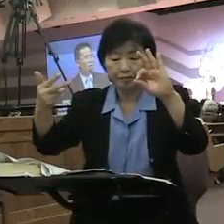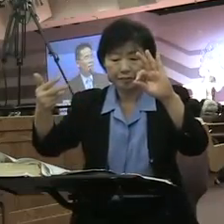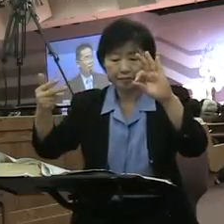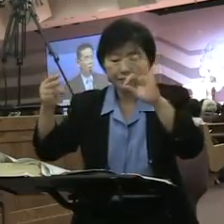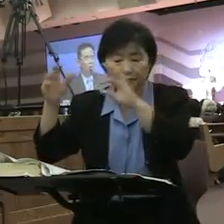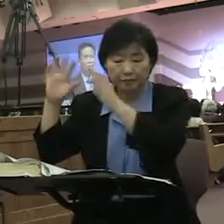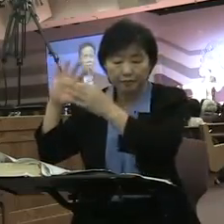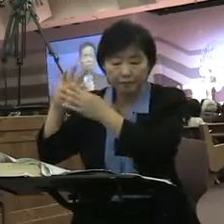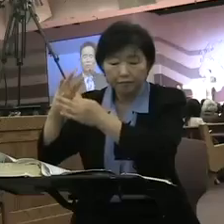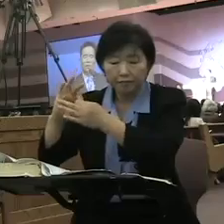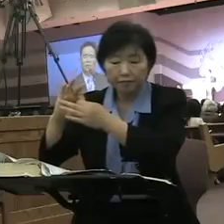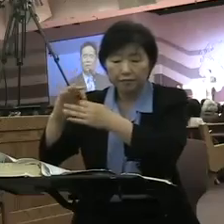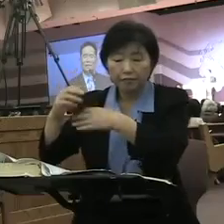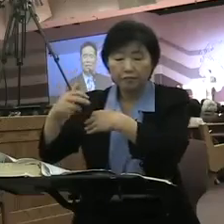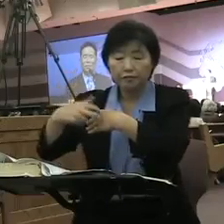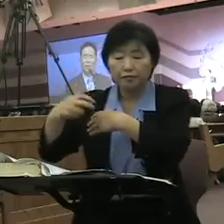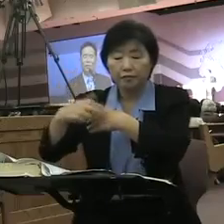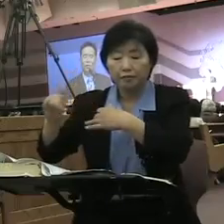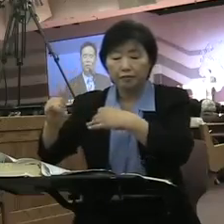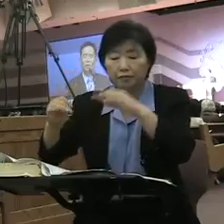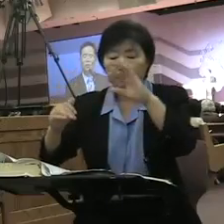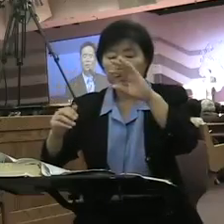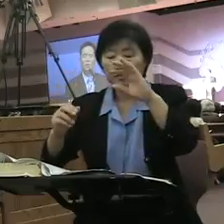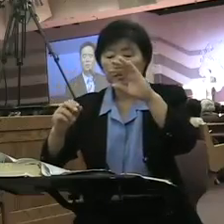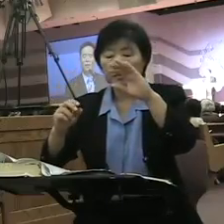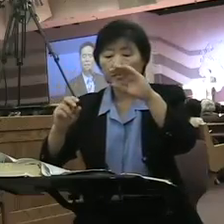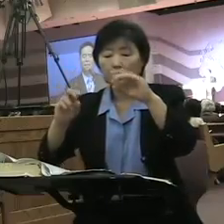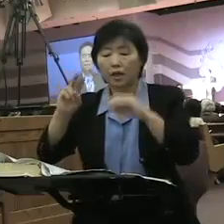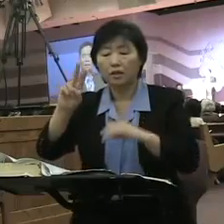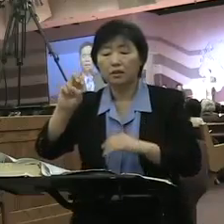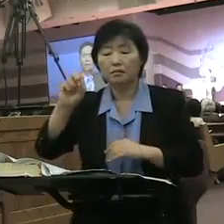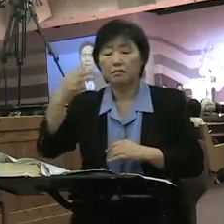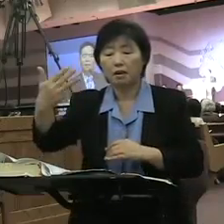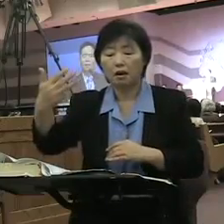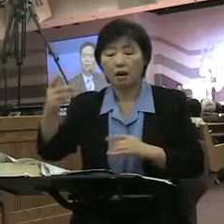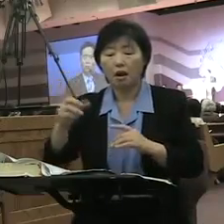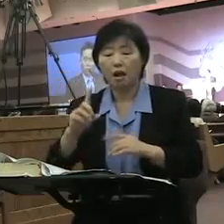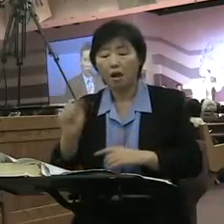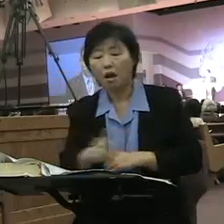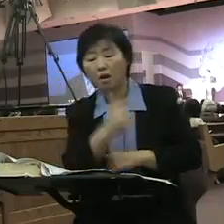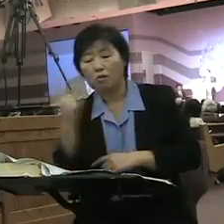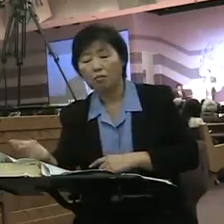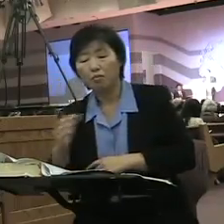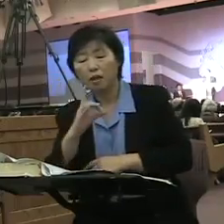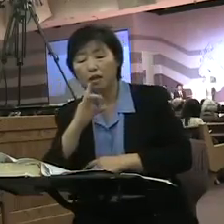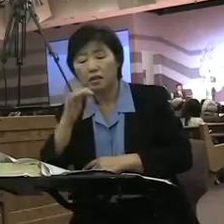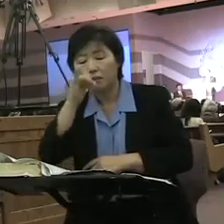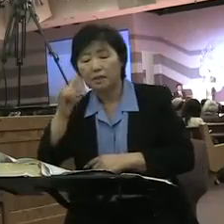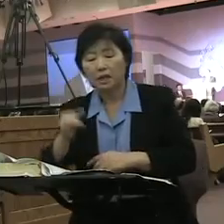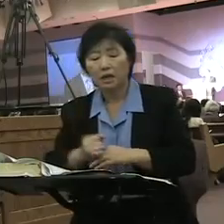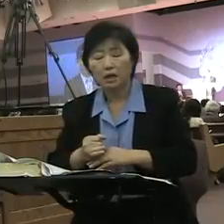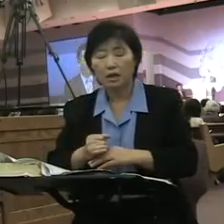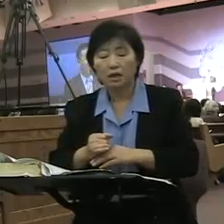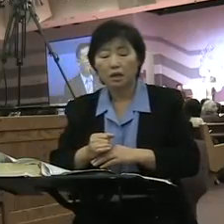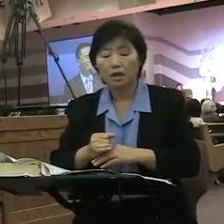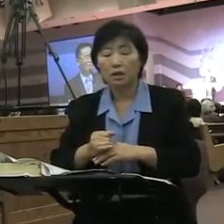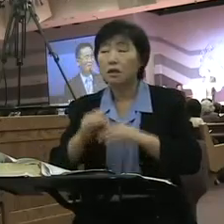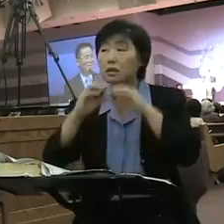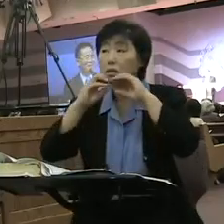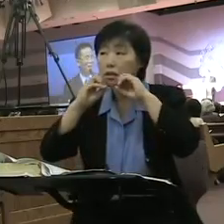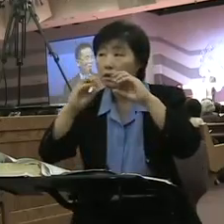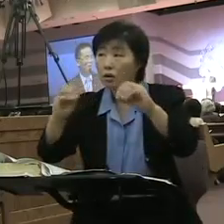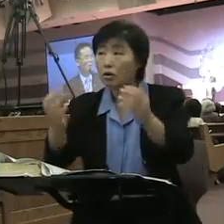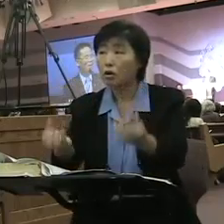있고 의료사역축제는 28일 토요일 하루만 있습니다. 선교축제를 통해서 엄청난